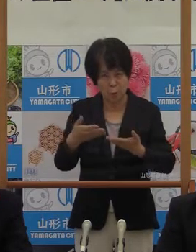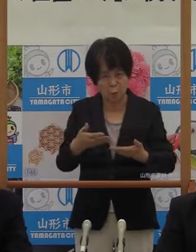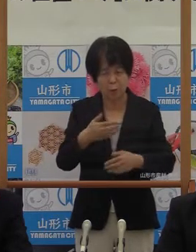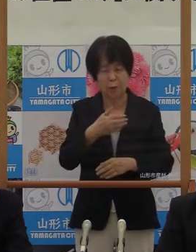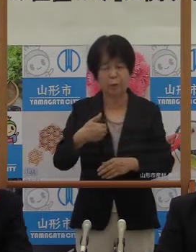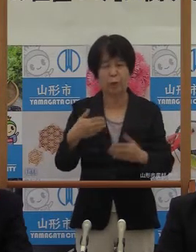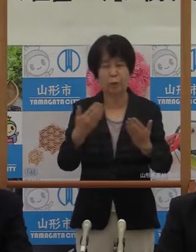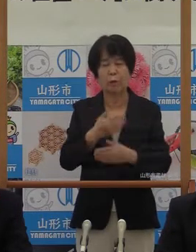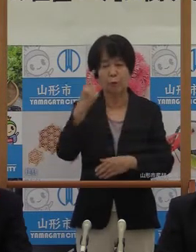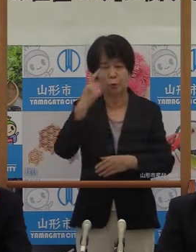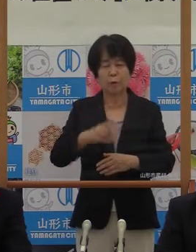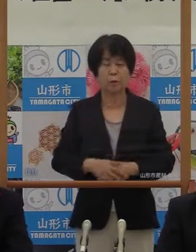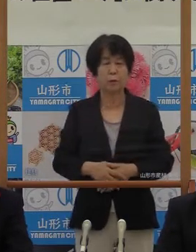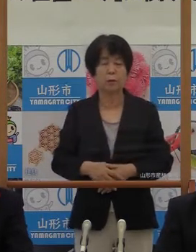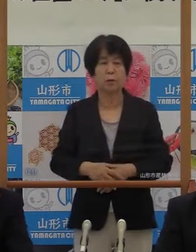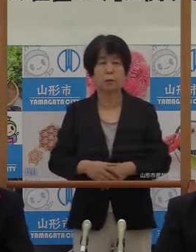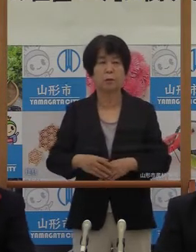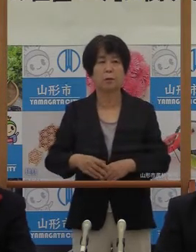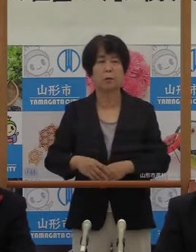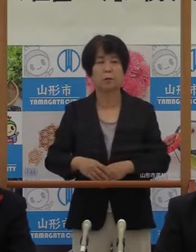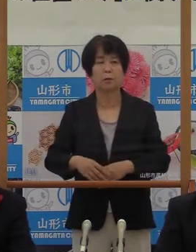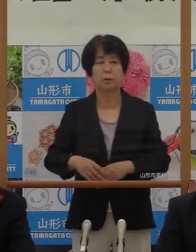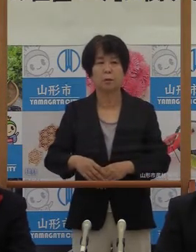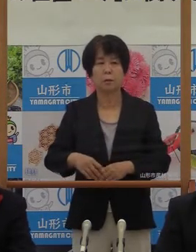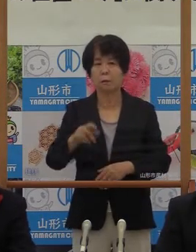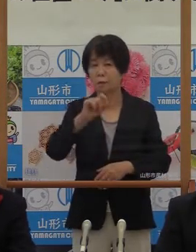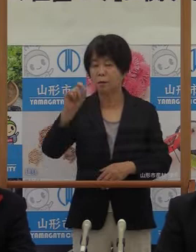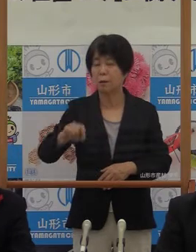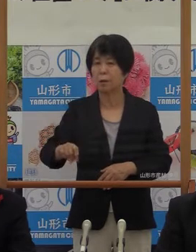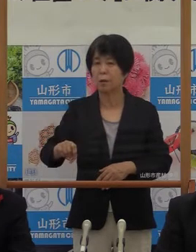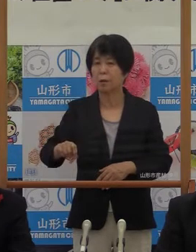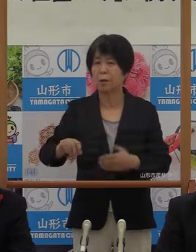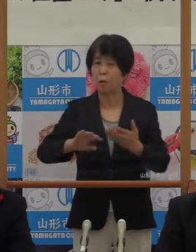では他にご質問ございませんでしょうか。